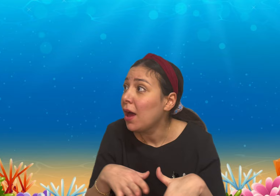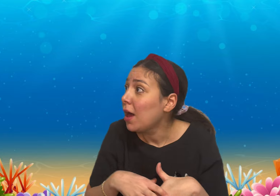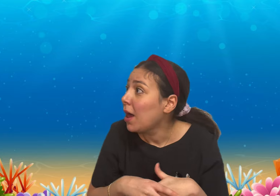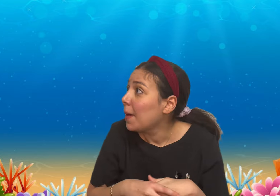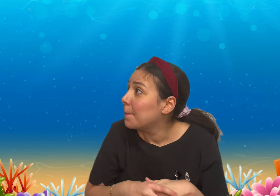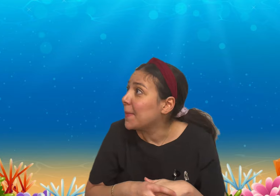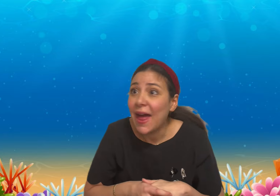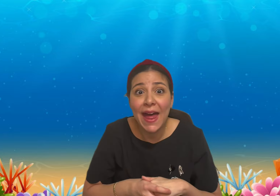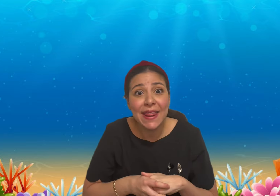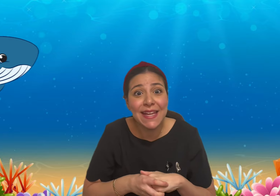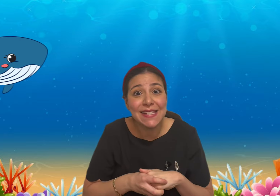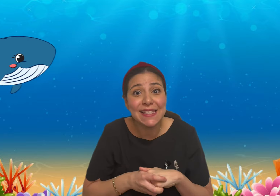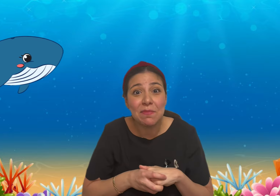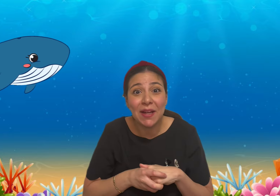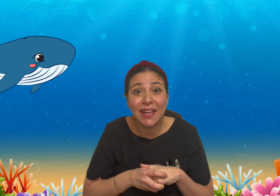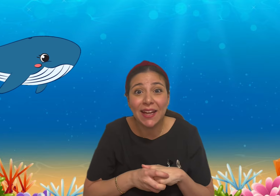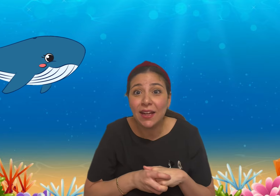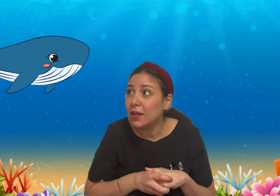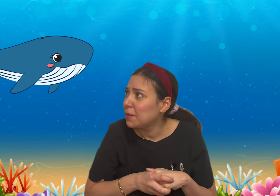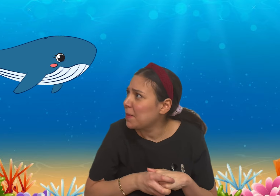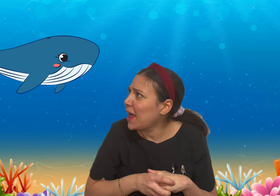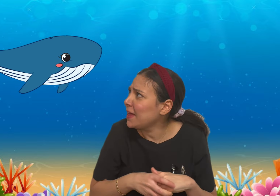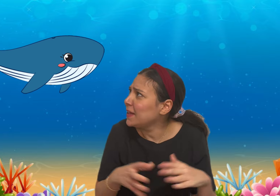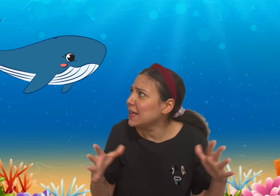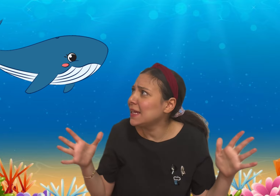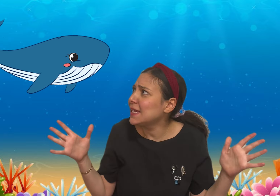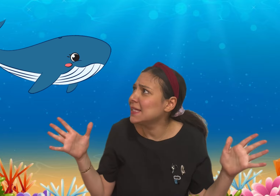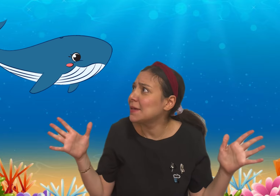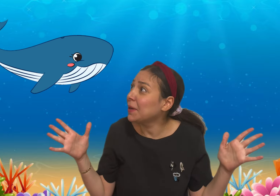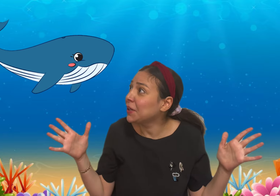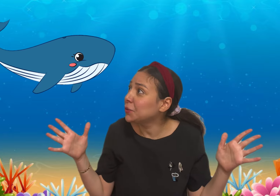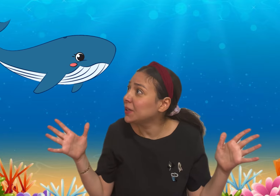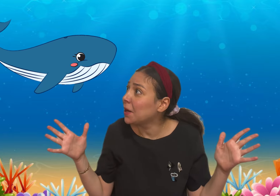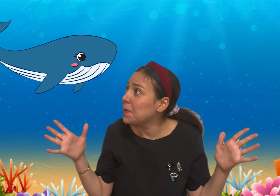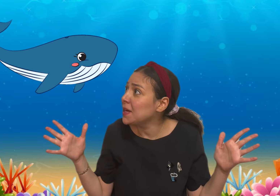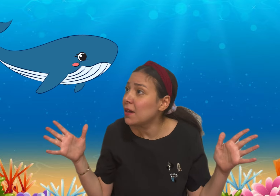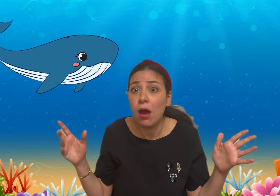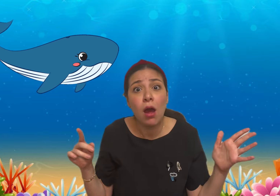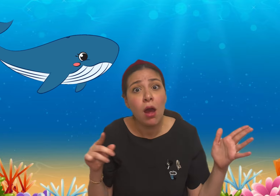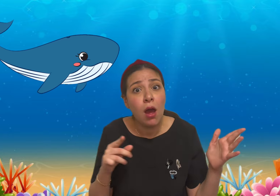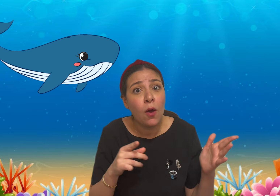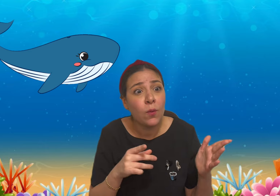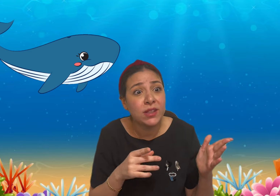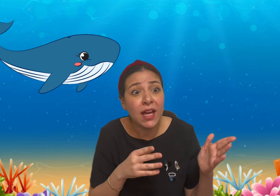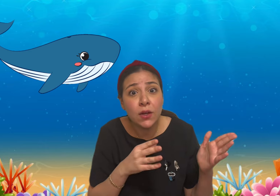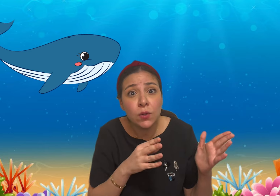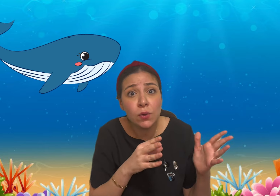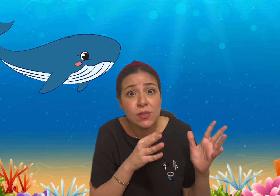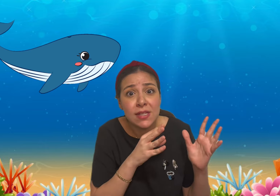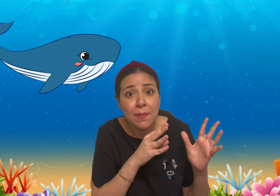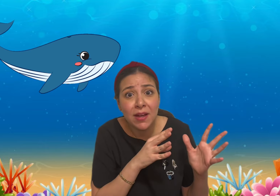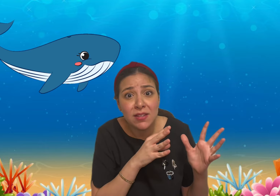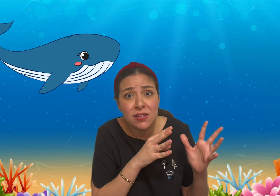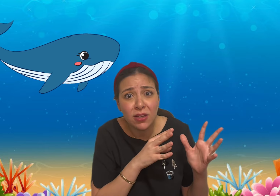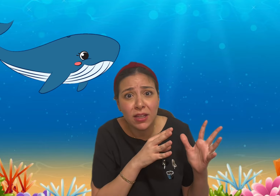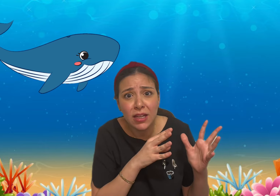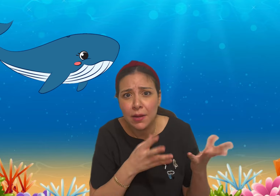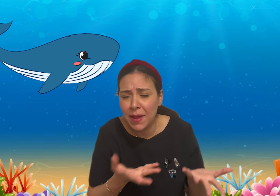ما هذه السمكة؟ ما هذه إنها سمكة كبيرة وتأكل السمكة الصغيرة ما